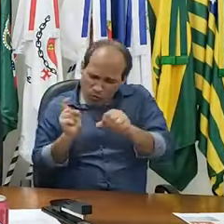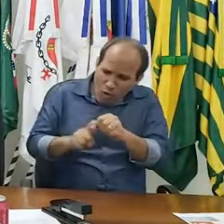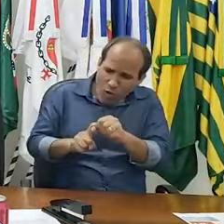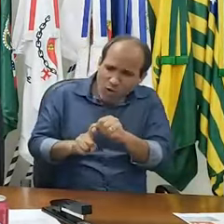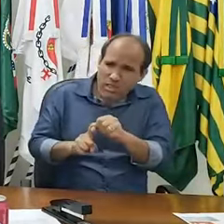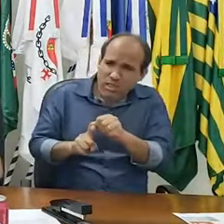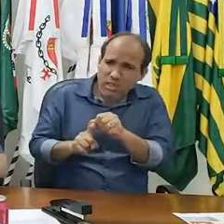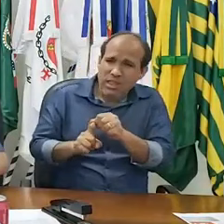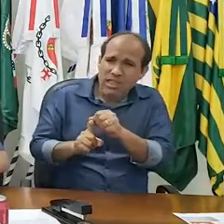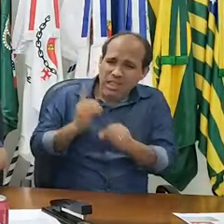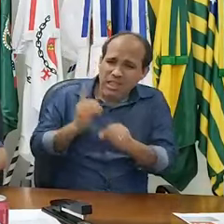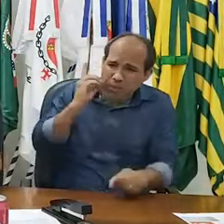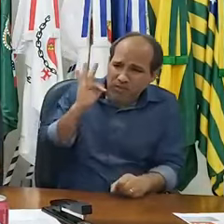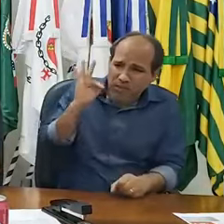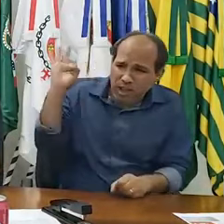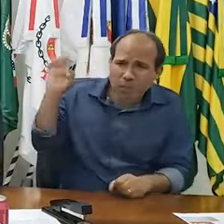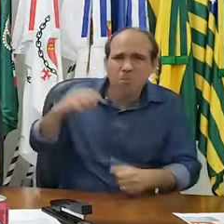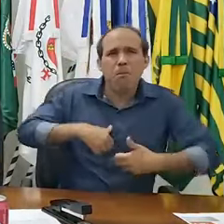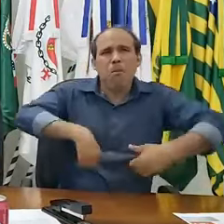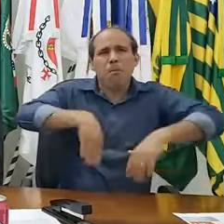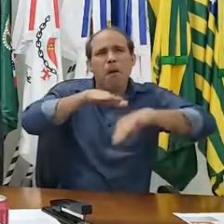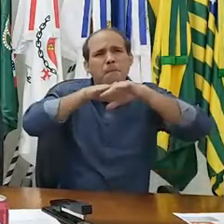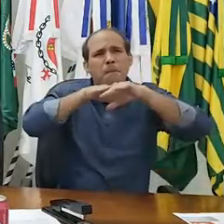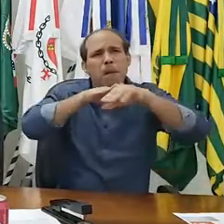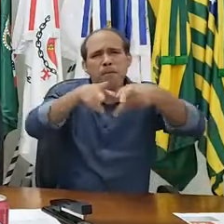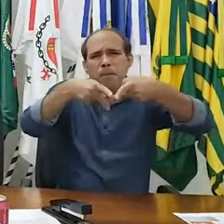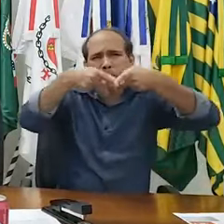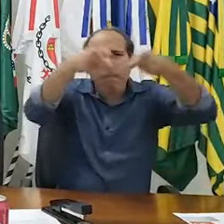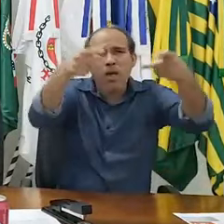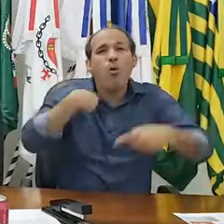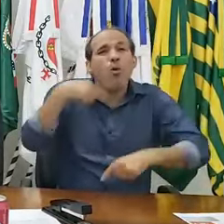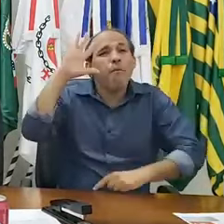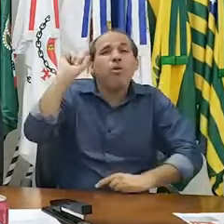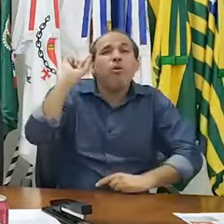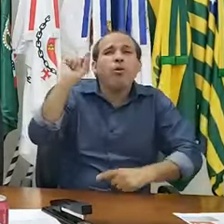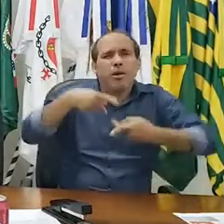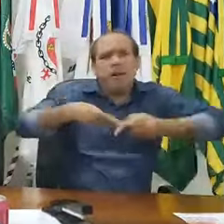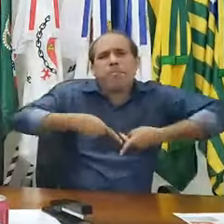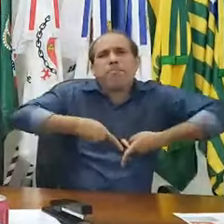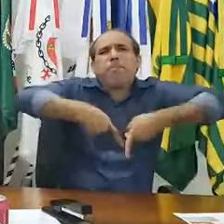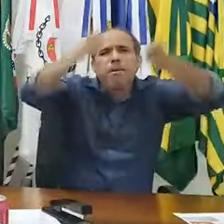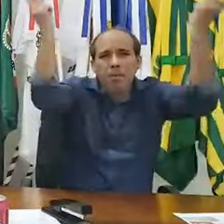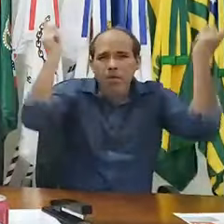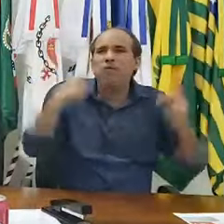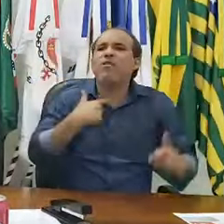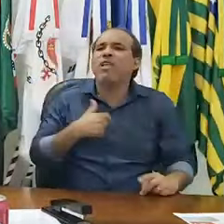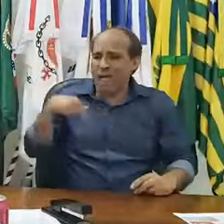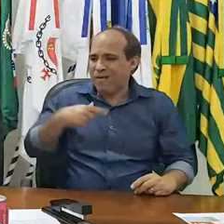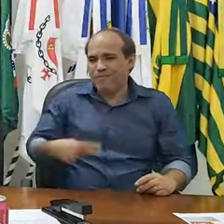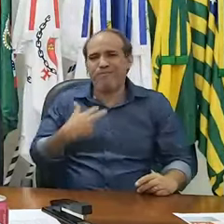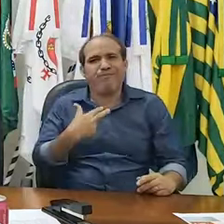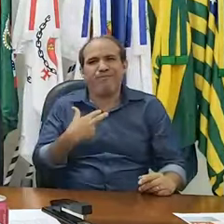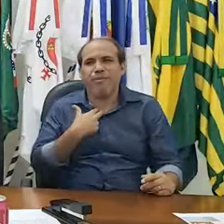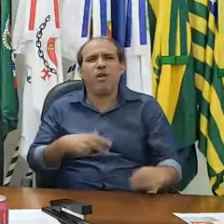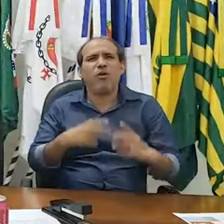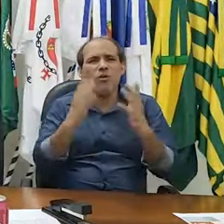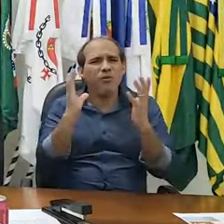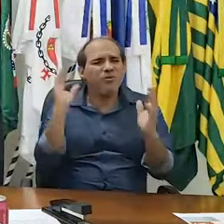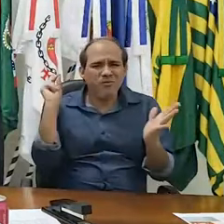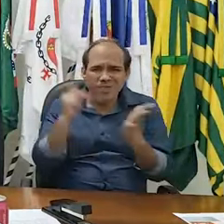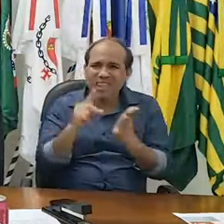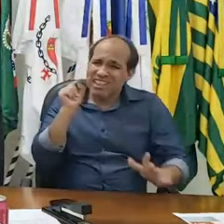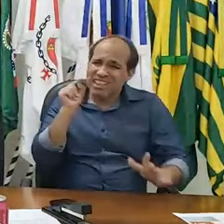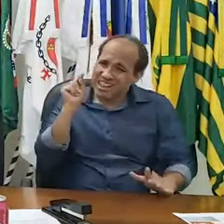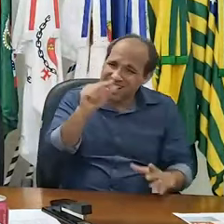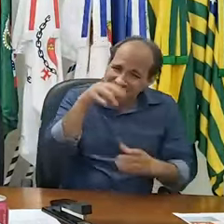não pega bem eu falar aí da, em especial, do presidente da CPI. Um vexame. Ele foi